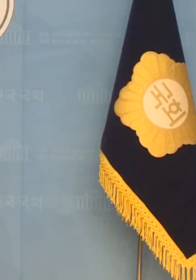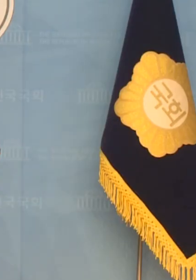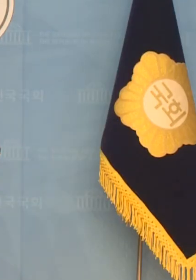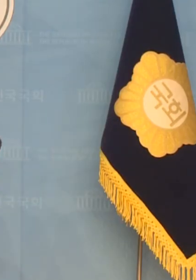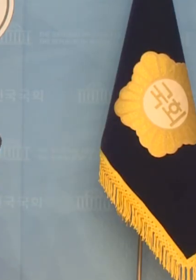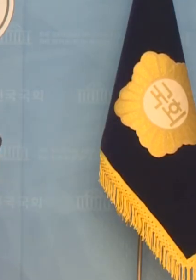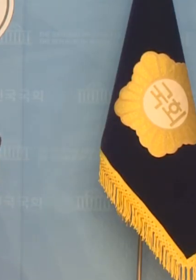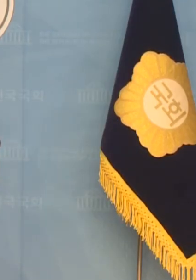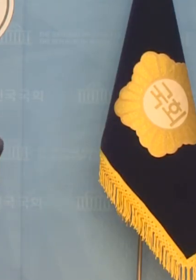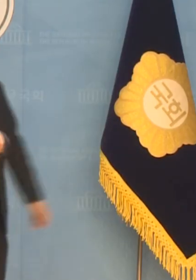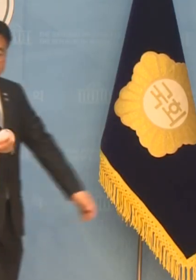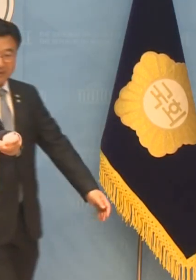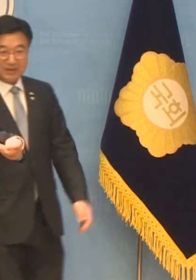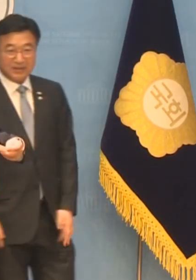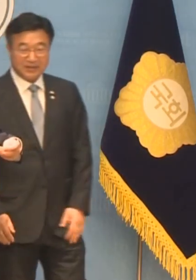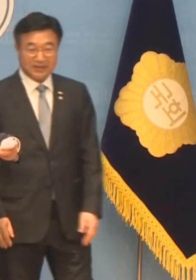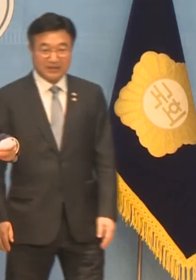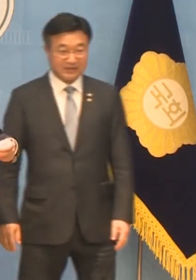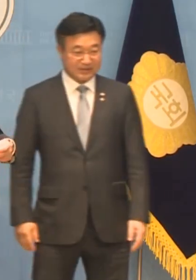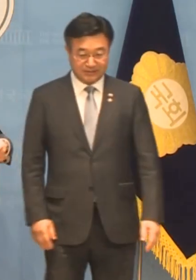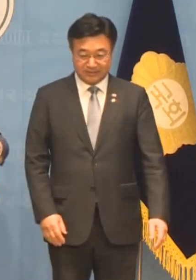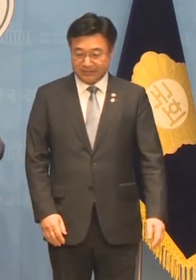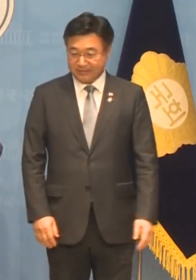주요 인물께서 함께 하시겠습니다.